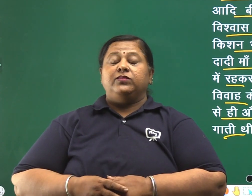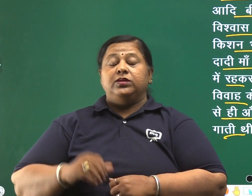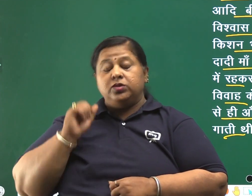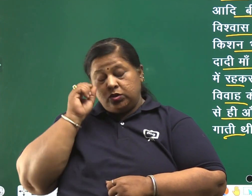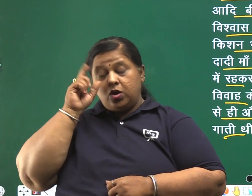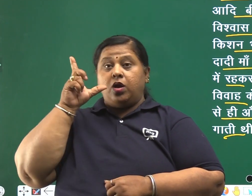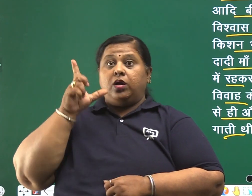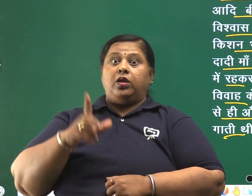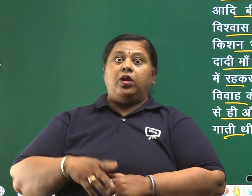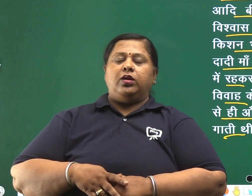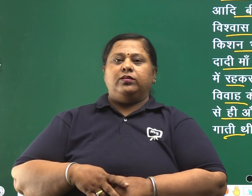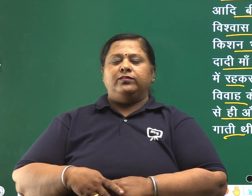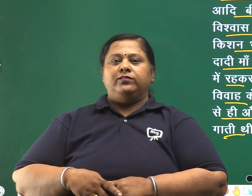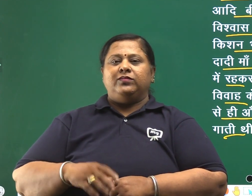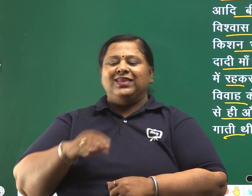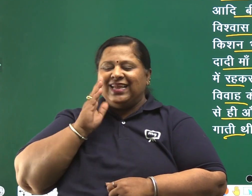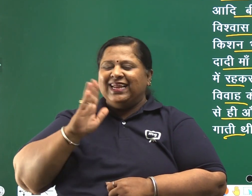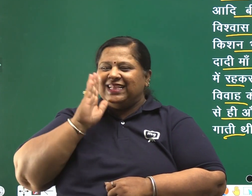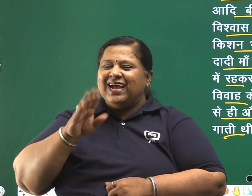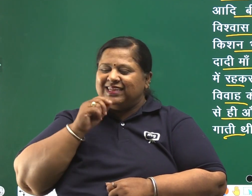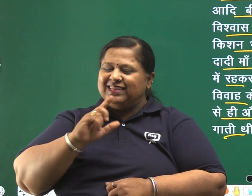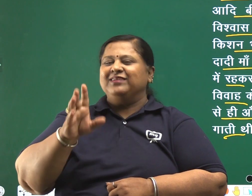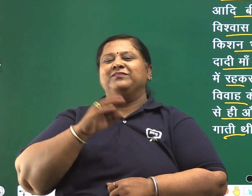जाग करके गीत गाती थी